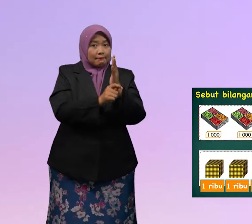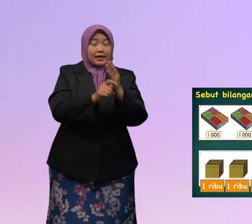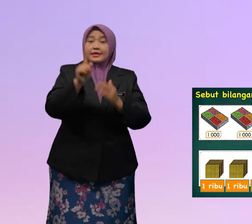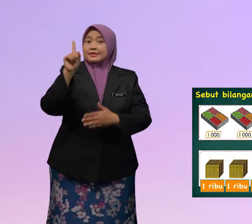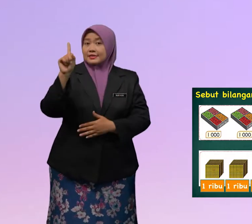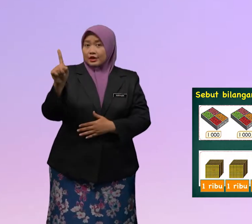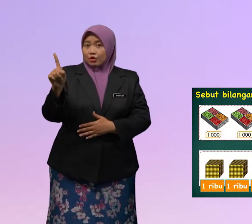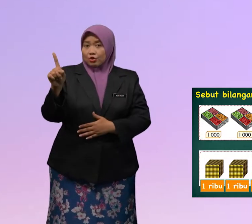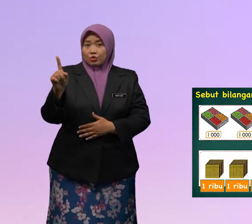tambah 1.